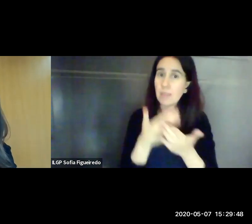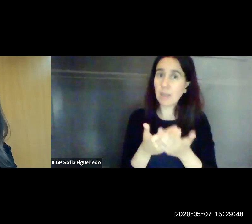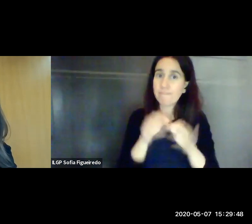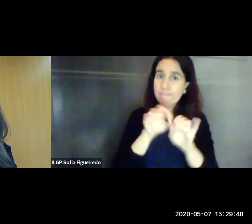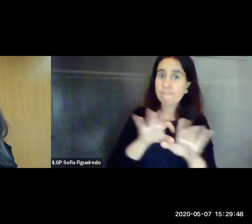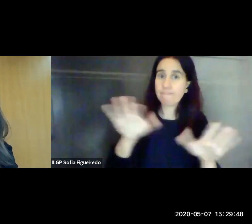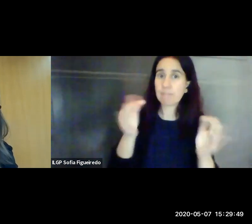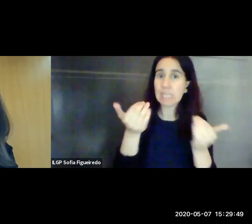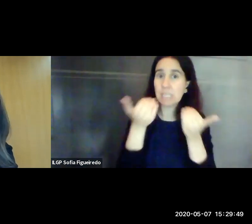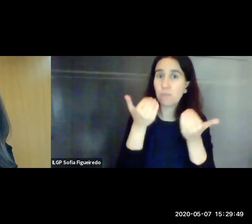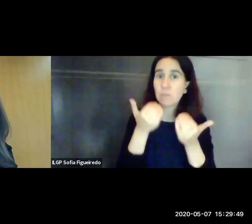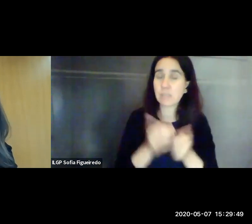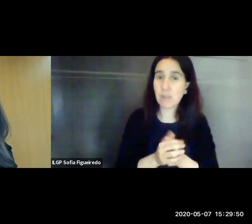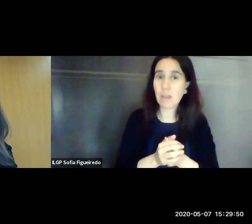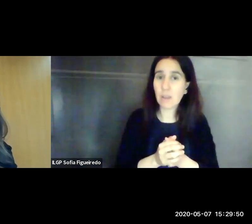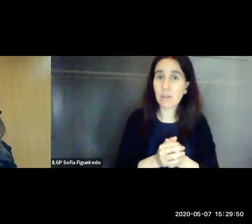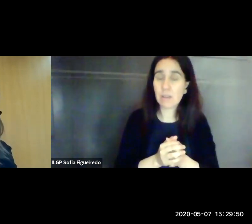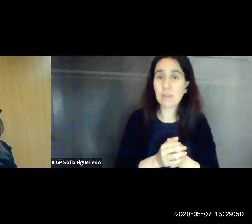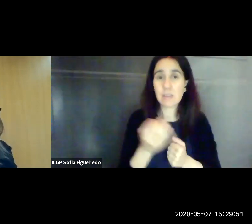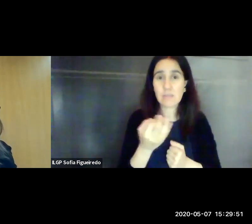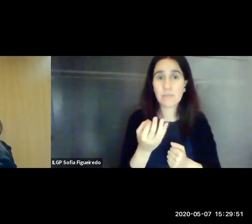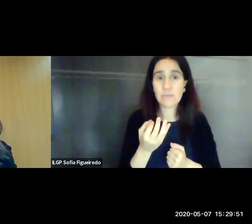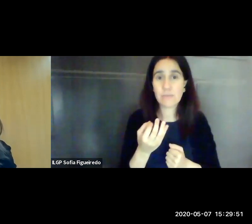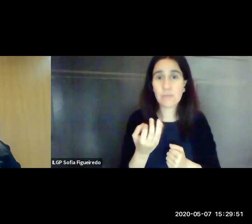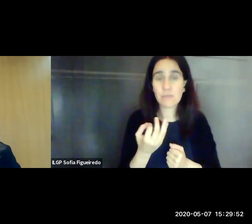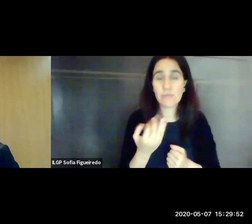de informação que permita